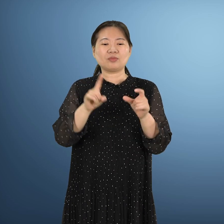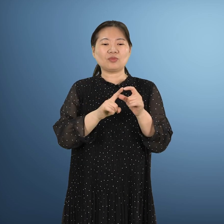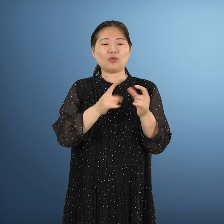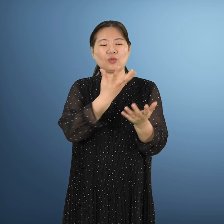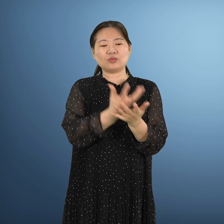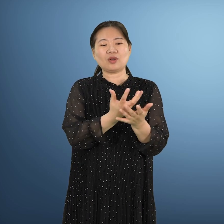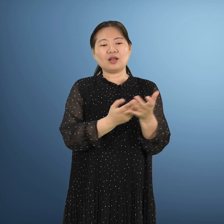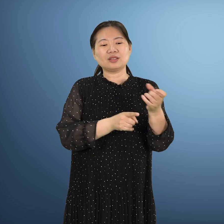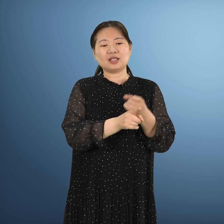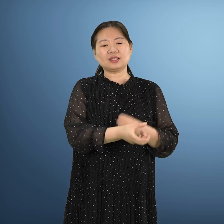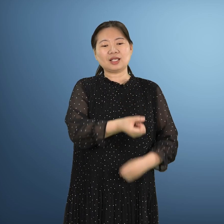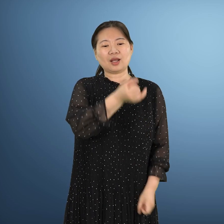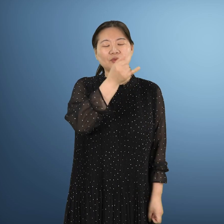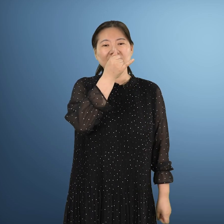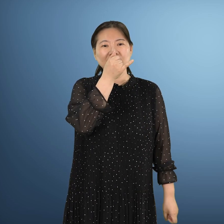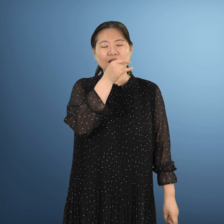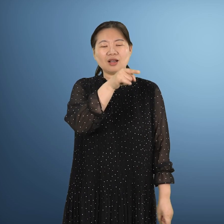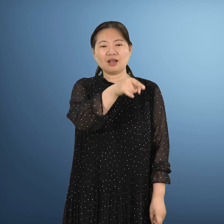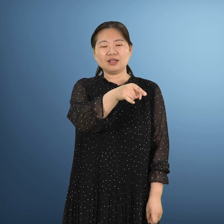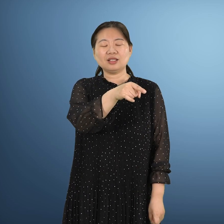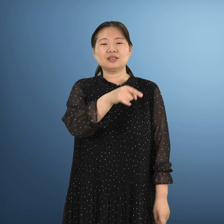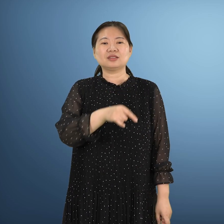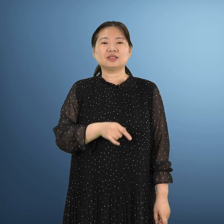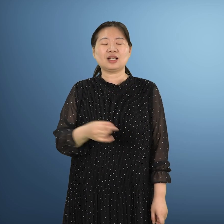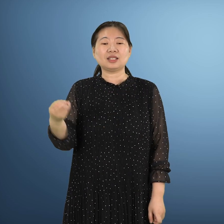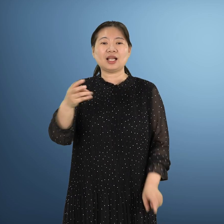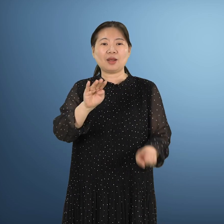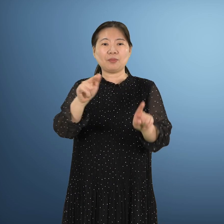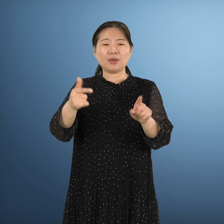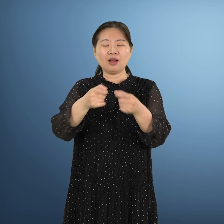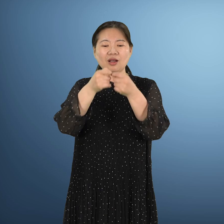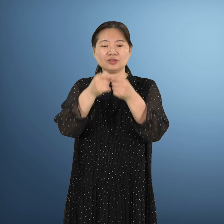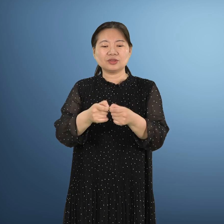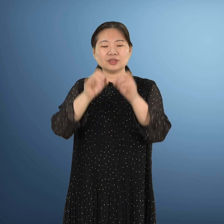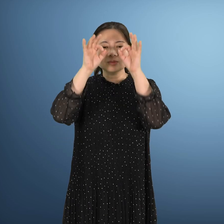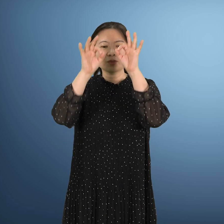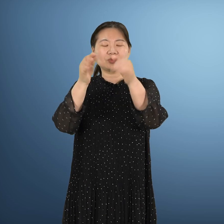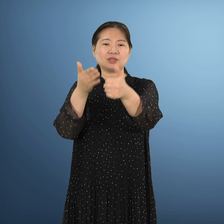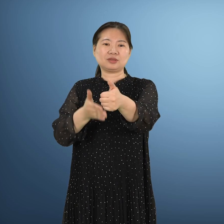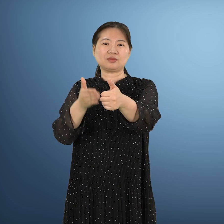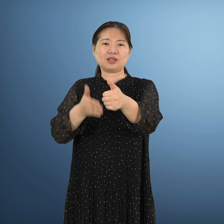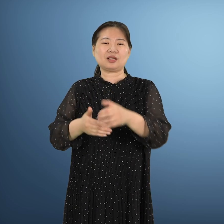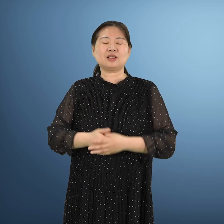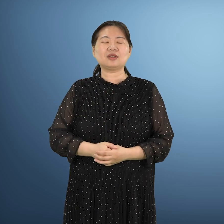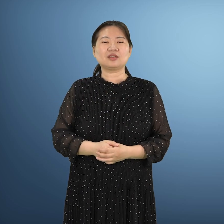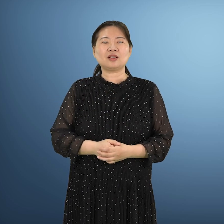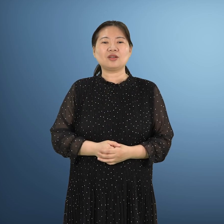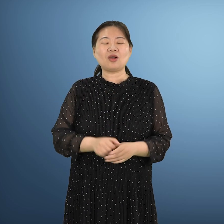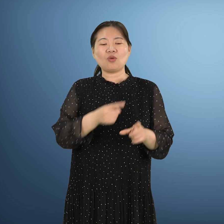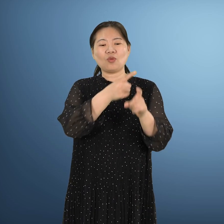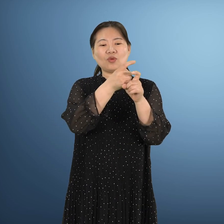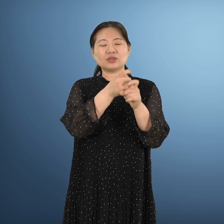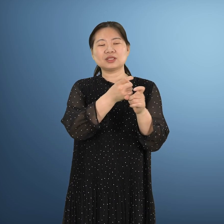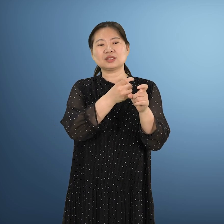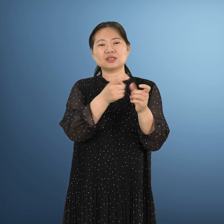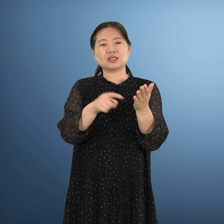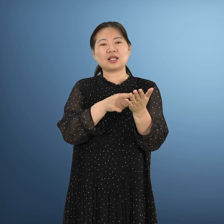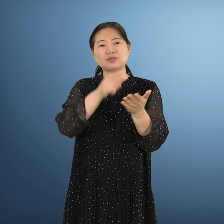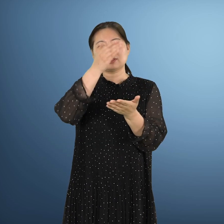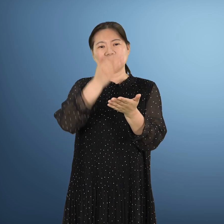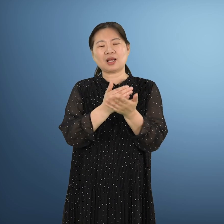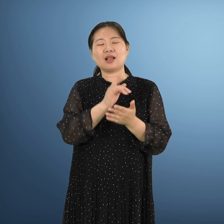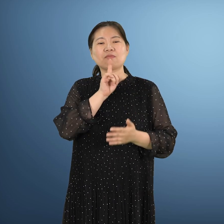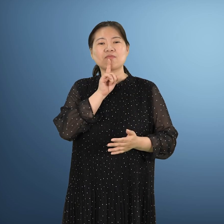이것이. 그런데 이 원본을 다시 한번 유심히 보세요. 원수를 갚지